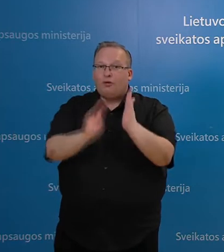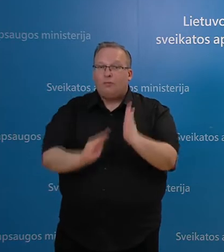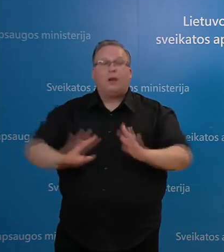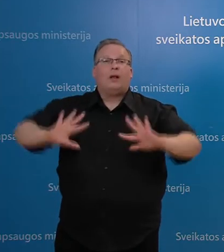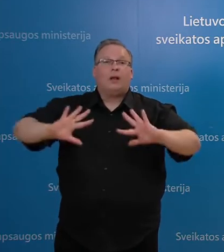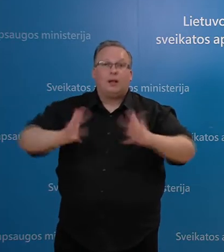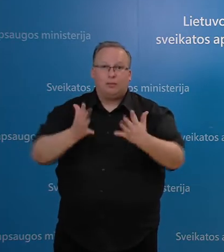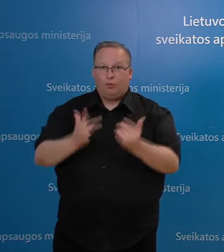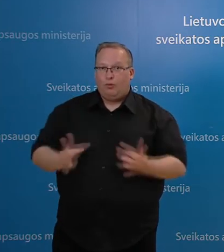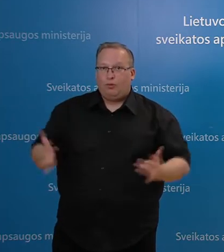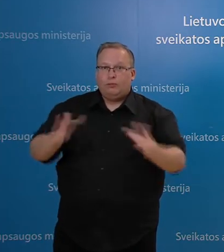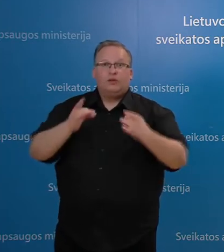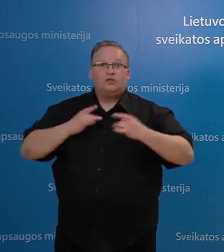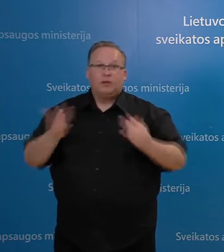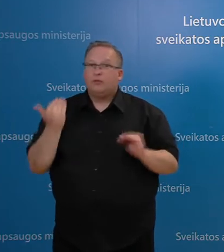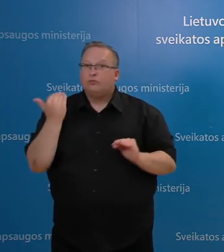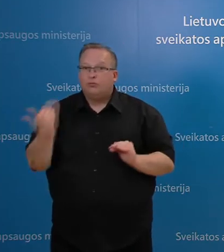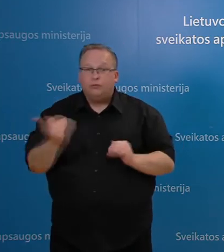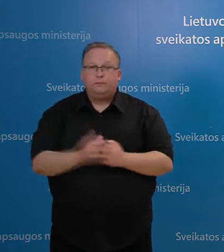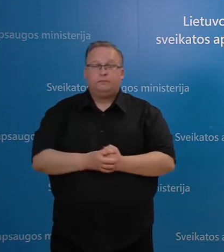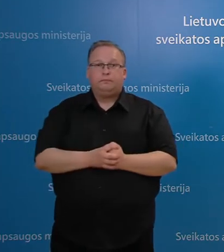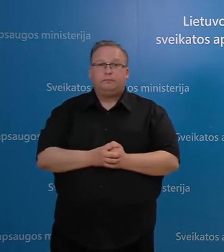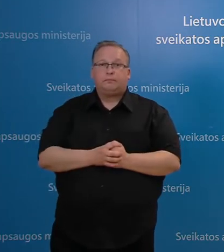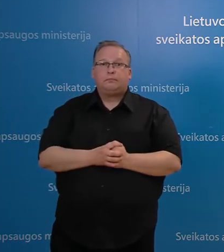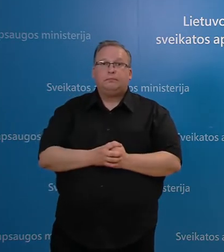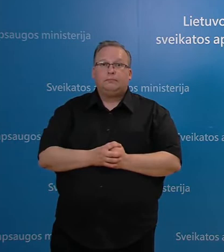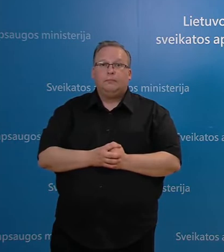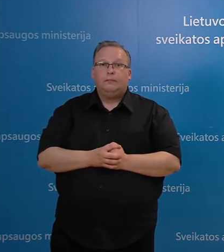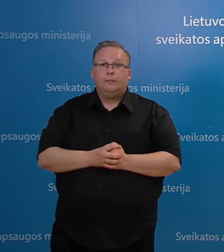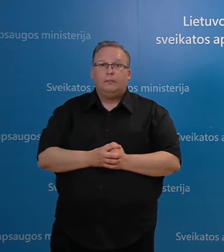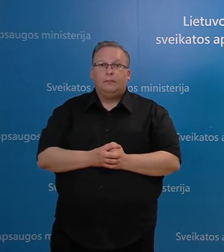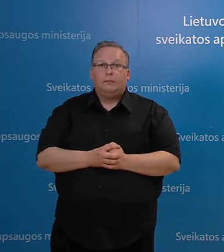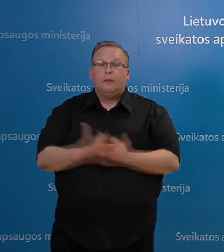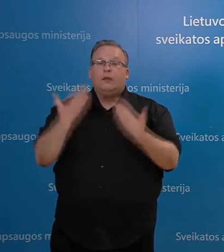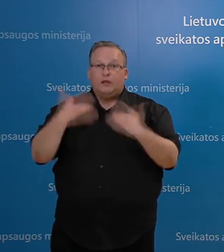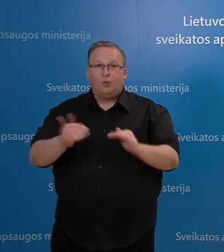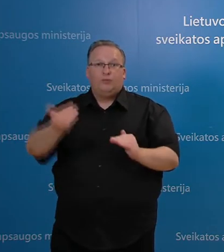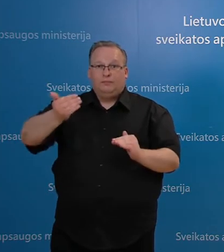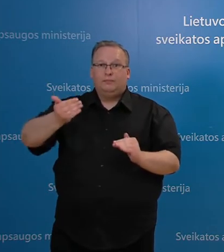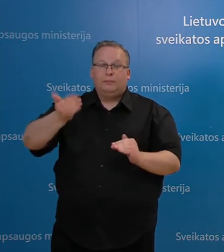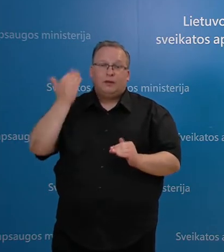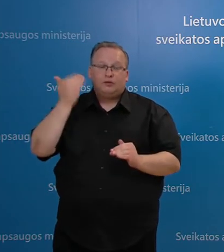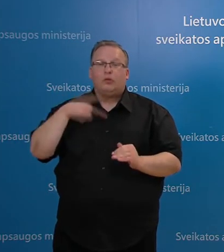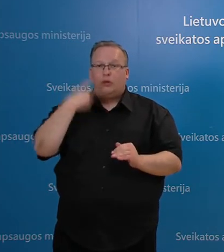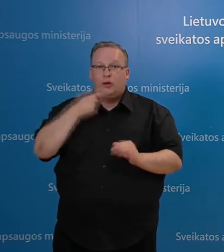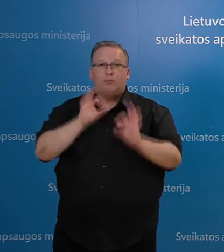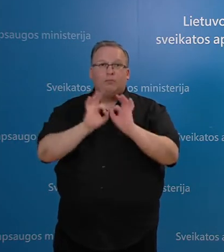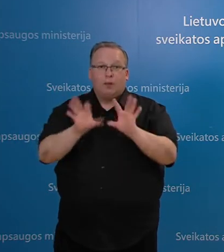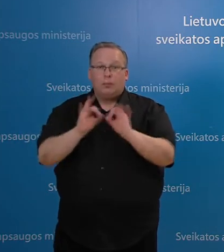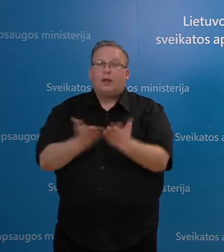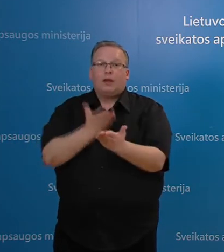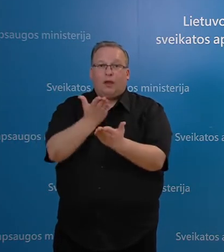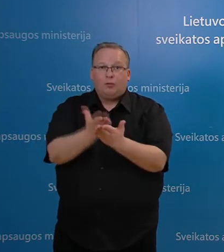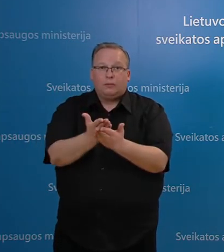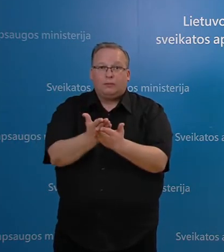kaipgi organizuoti šventes. Tai, kaip minėjai, aš jau apie tai kalbėjau iš tiesų, tai